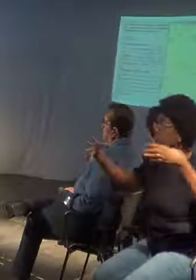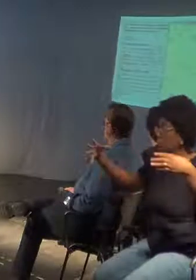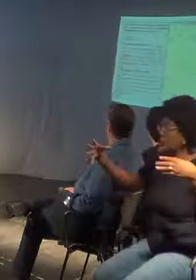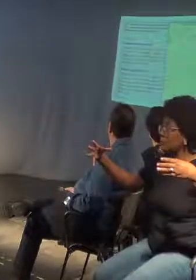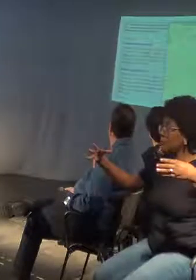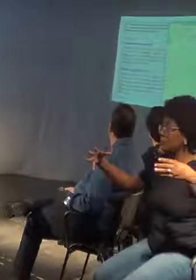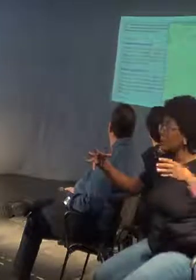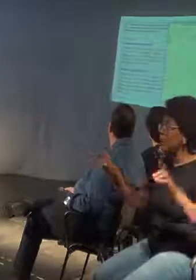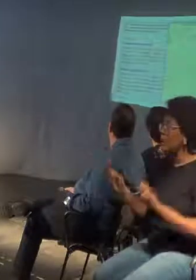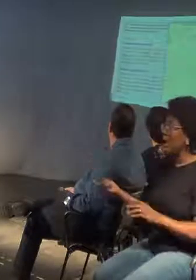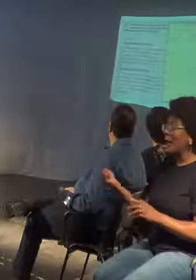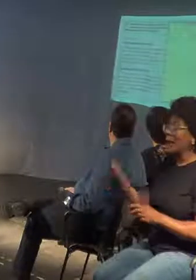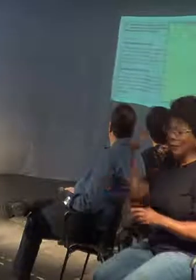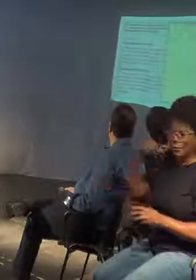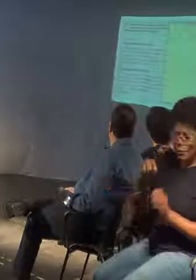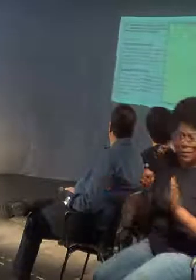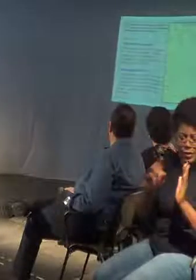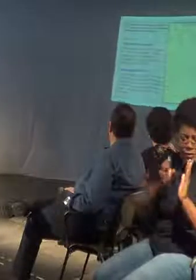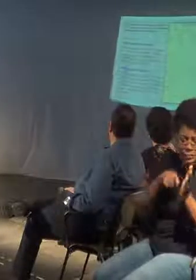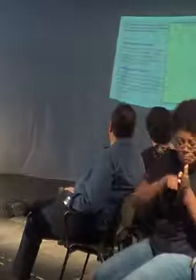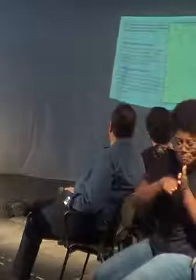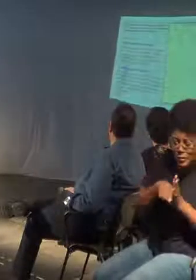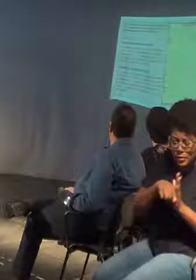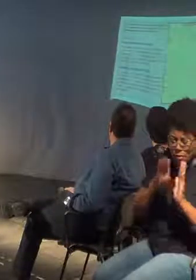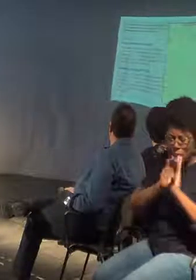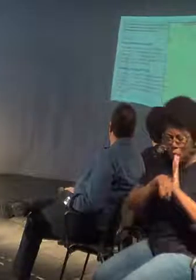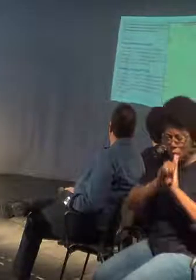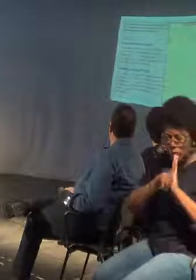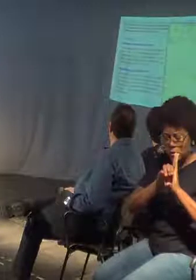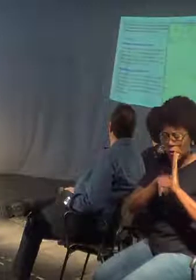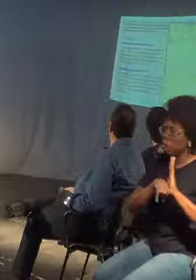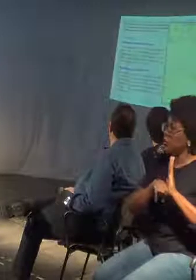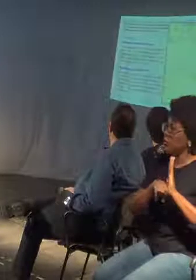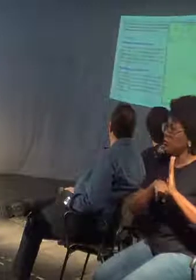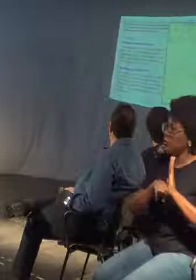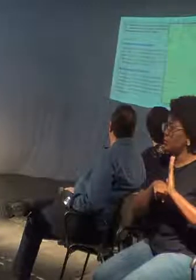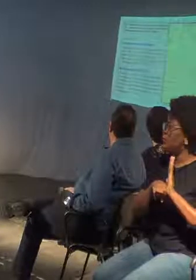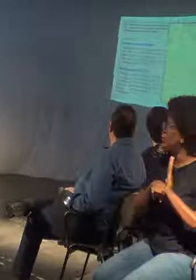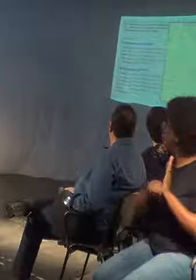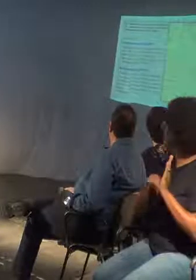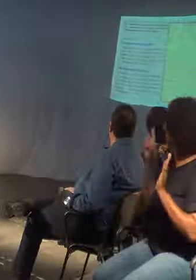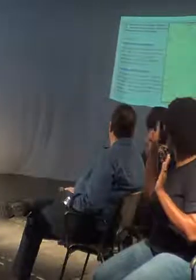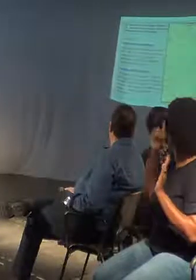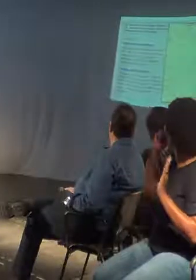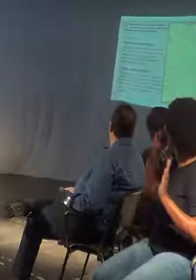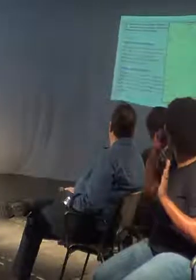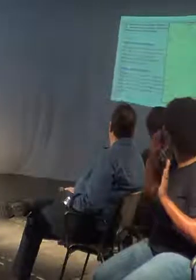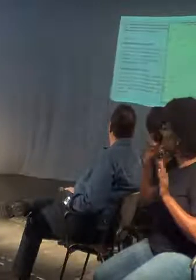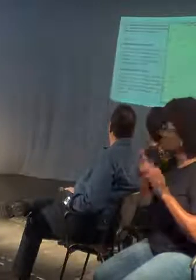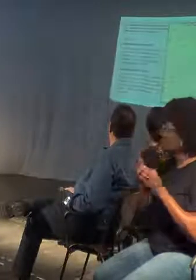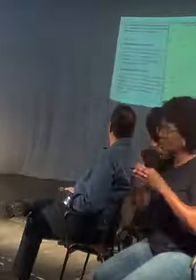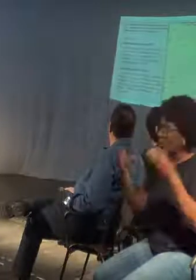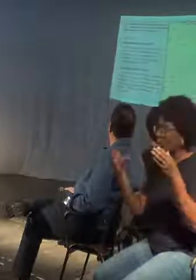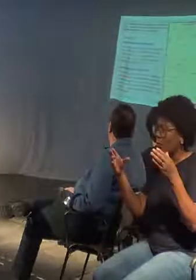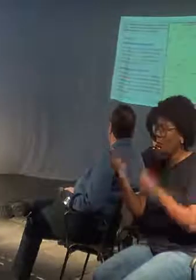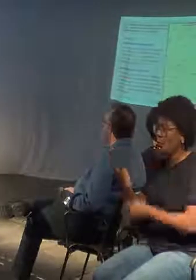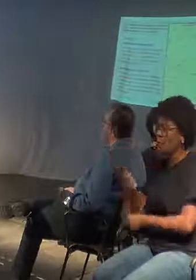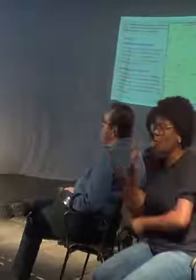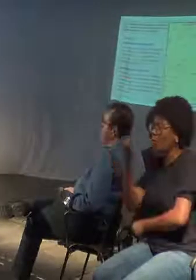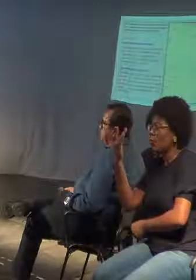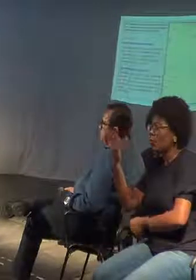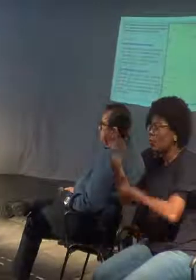conceito, repete-se o conceito da região metropolitana. E ali na frente, e a aglomeração